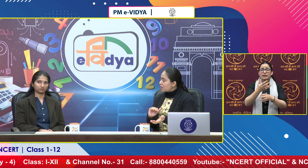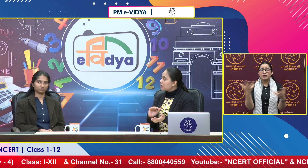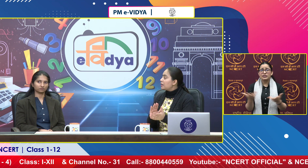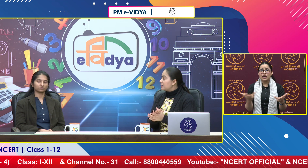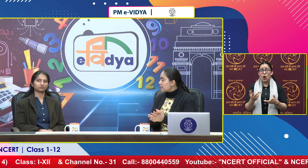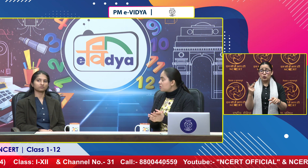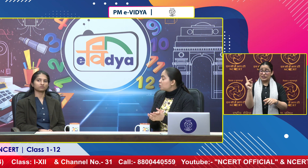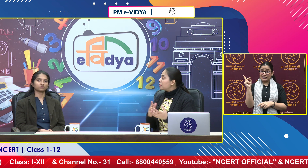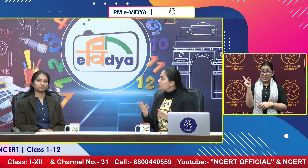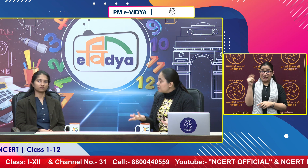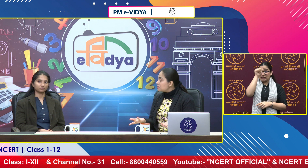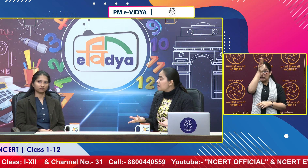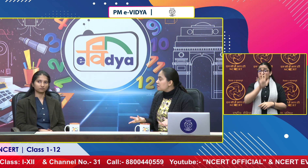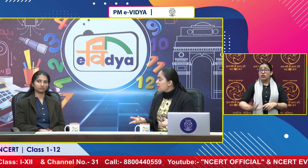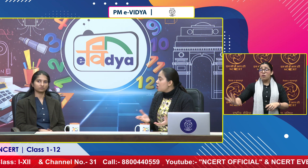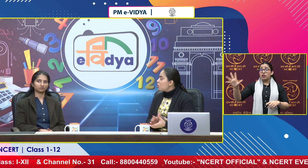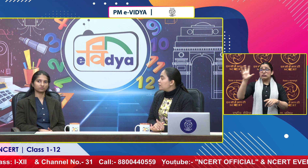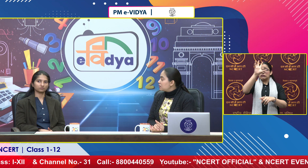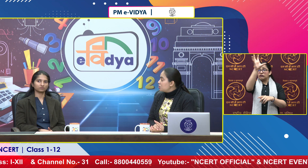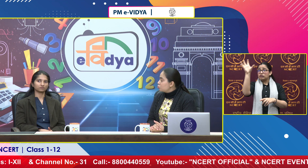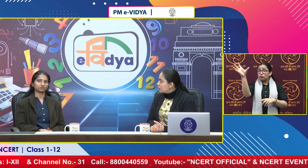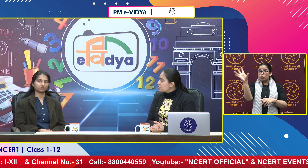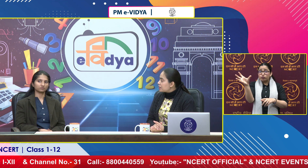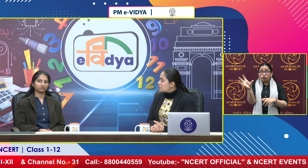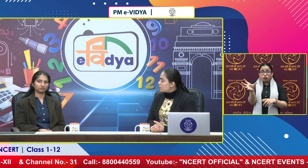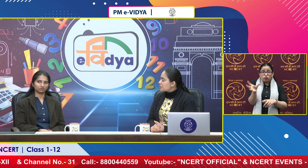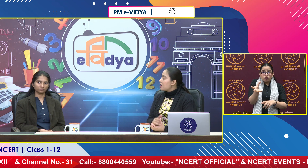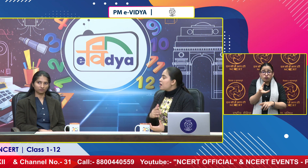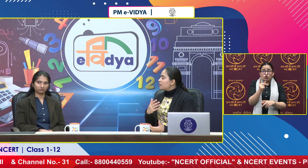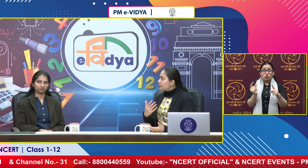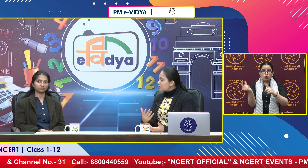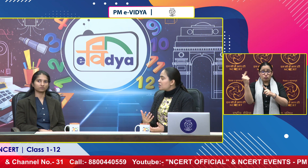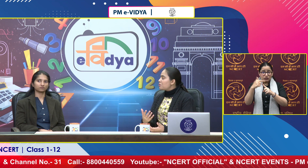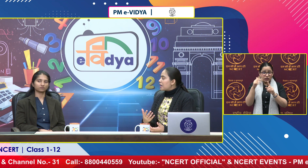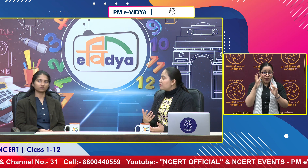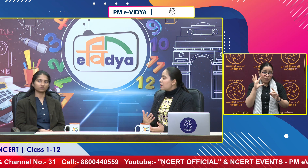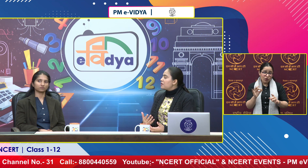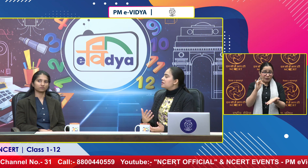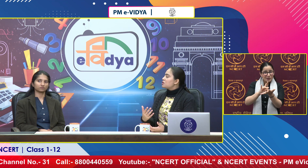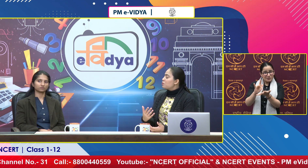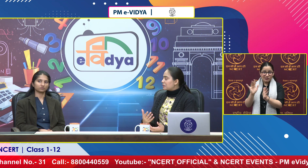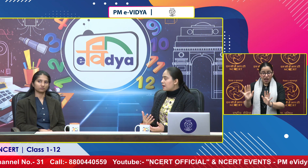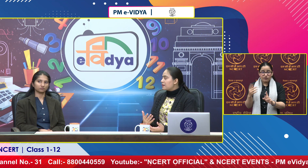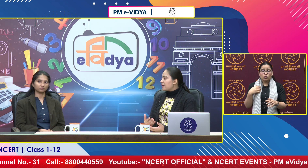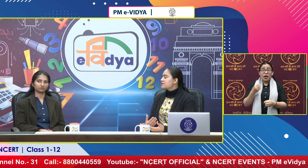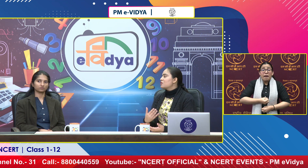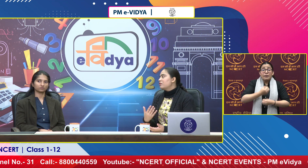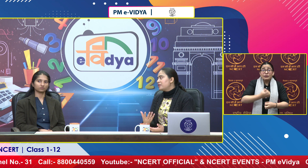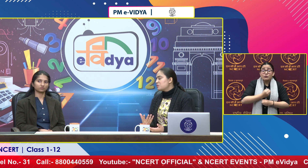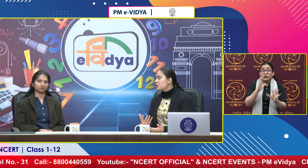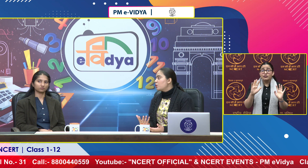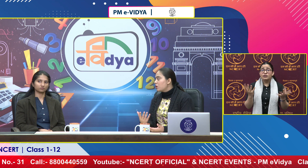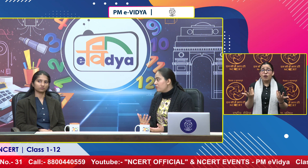और दूसरा कि इंडिया में भी तो कितनी स्टेट्स हैं और कितनी यूनियन टेरिटरीज़ हैं, अगर इसके बारे में हमें किसी को बताना है,